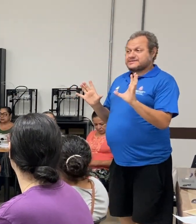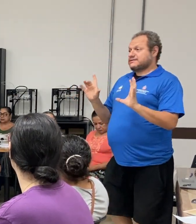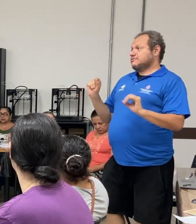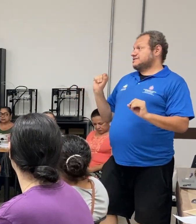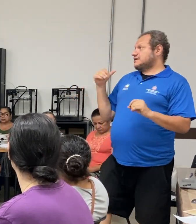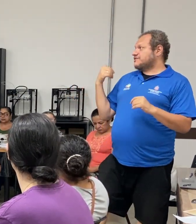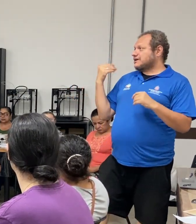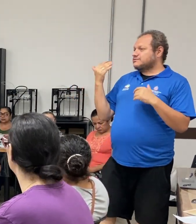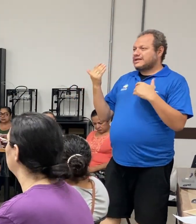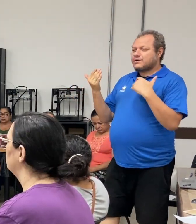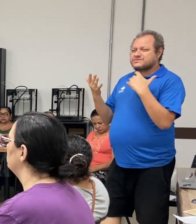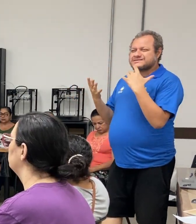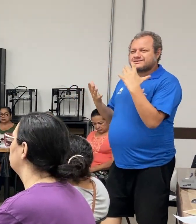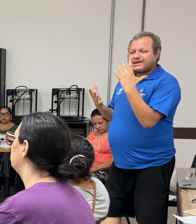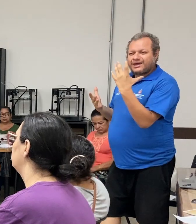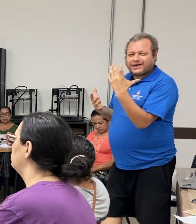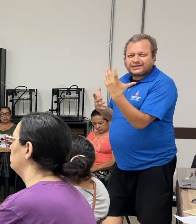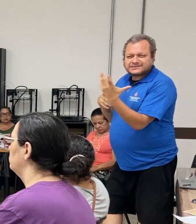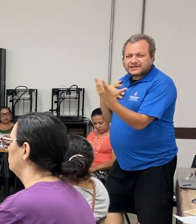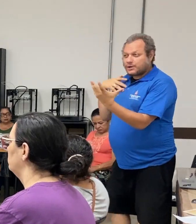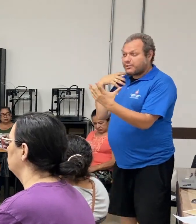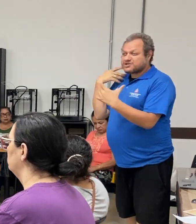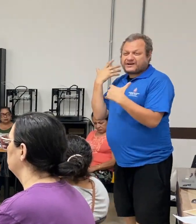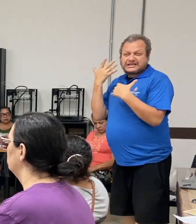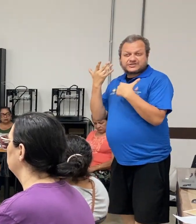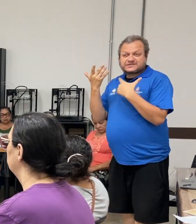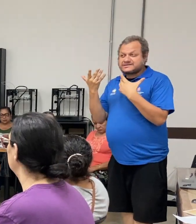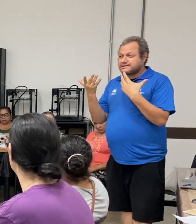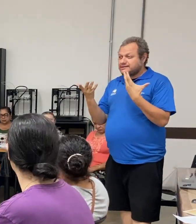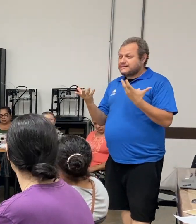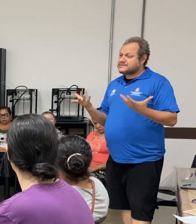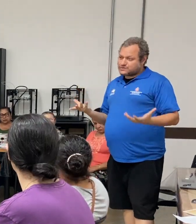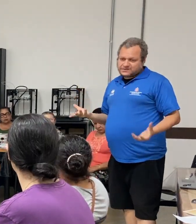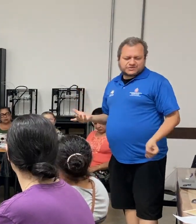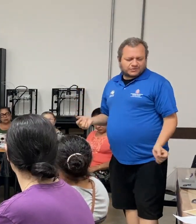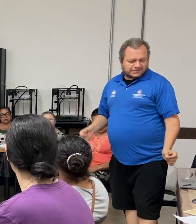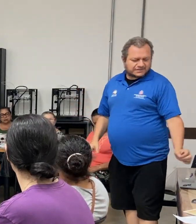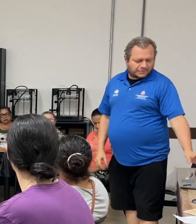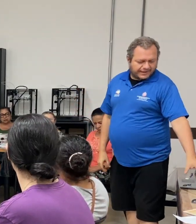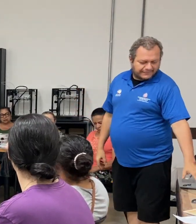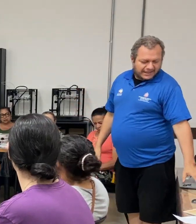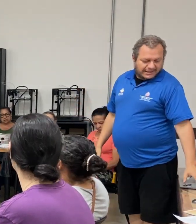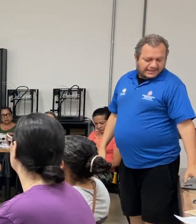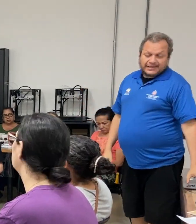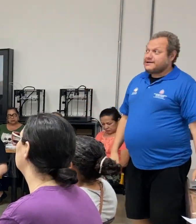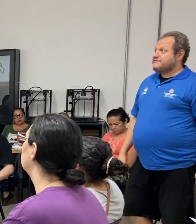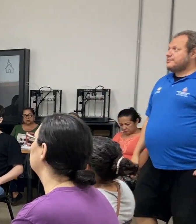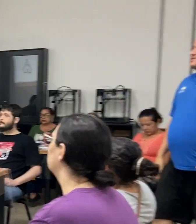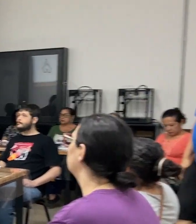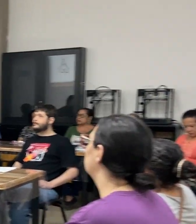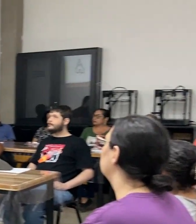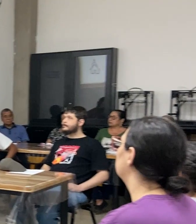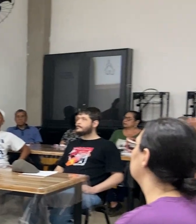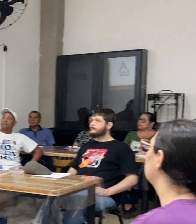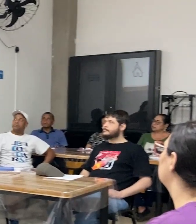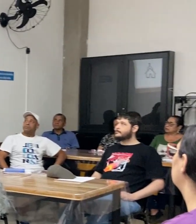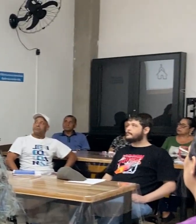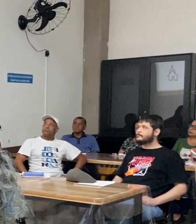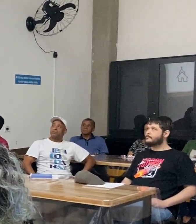Então, significa que não tem consciência, que não pode falar de si, essas coisas todas, não é? Vamos lá agora para o que vocês